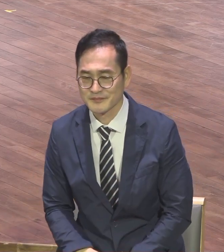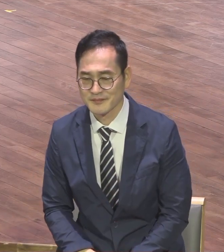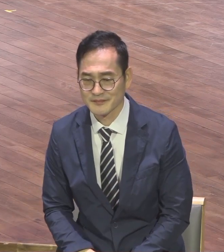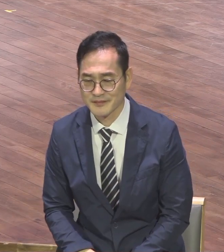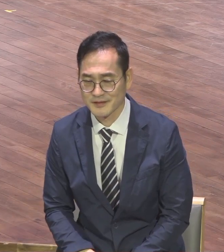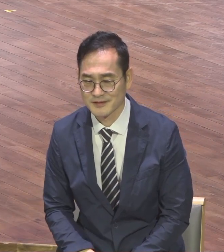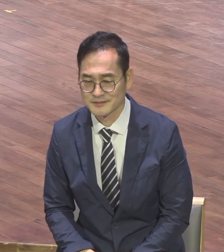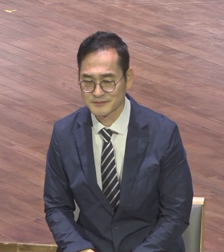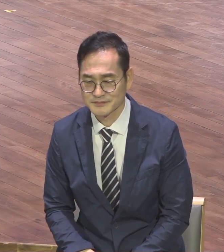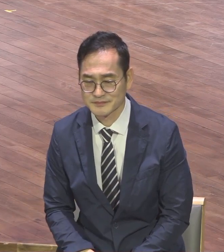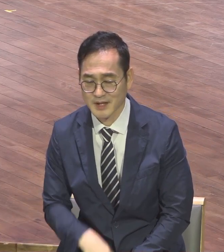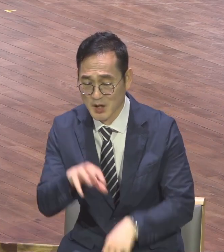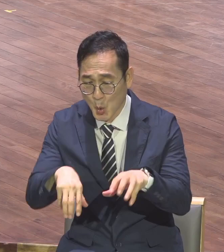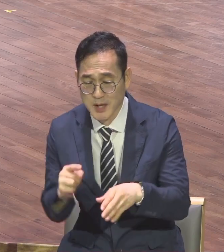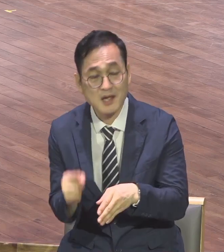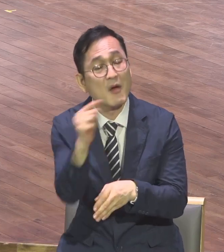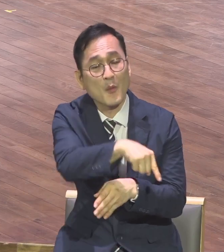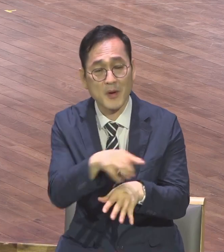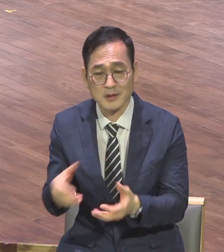죽은 줄 알고.